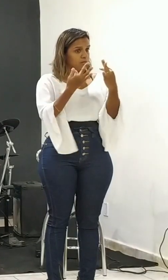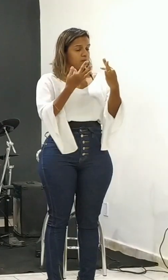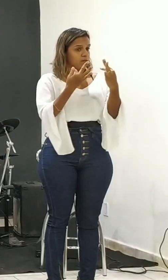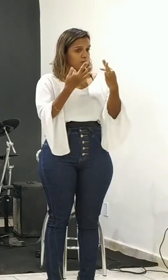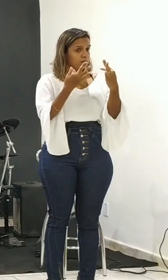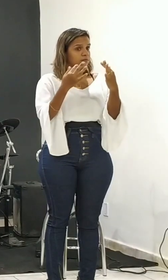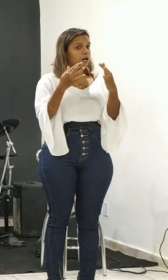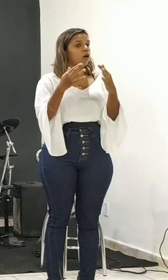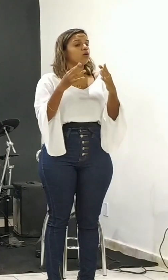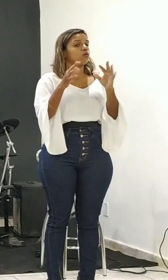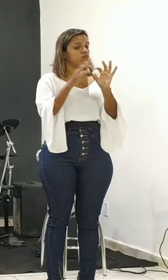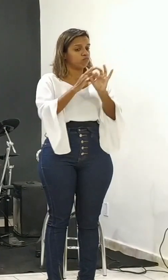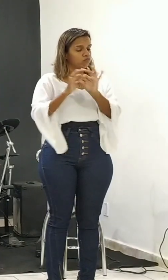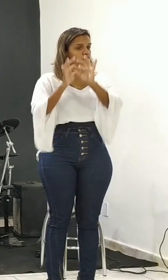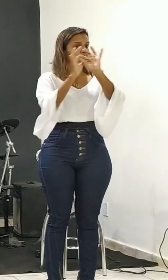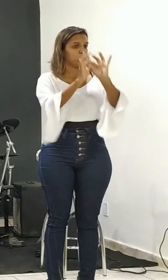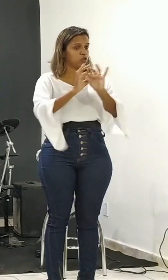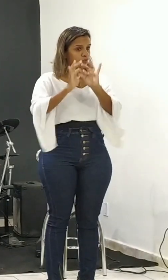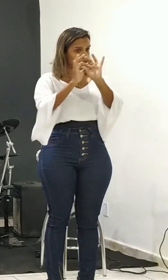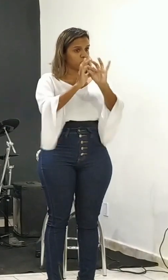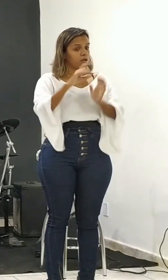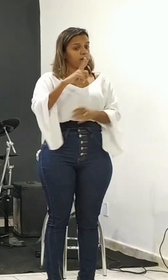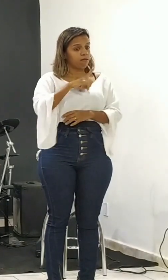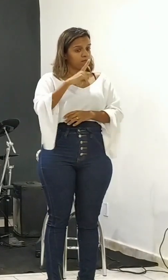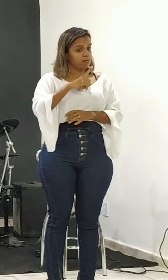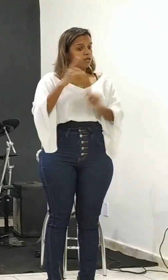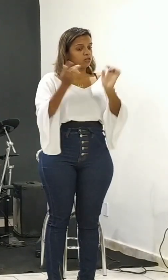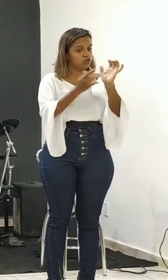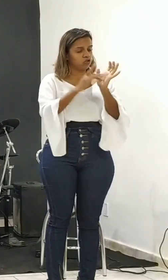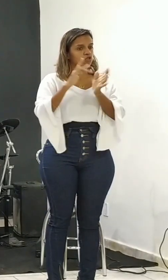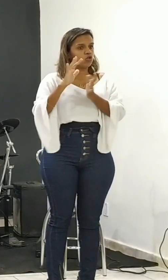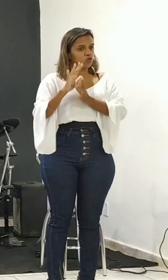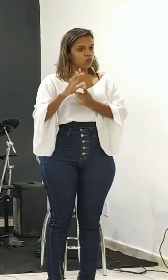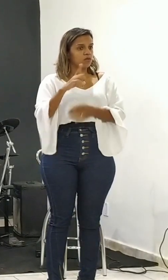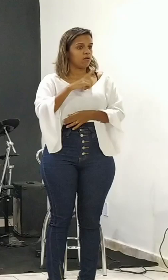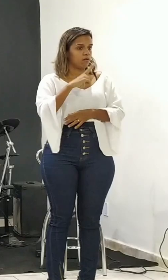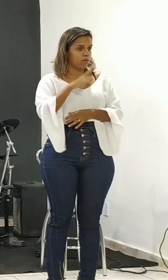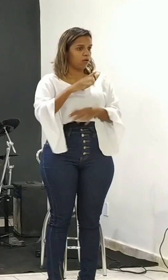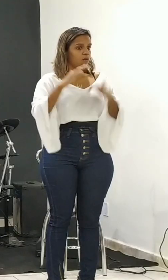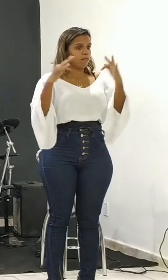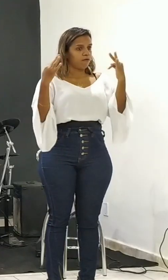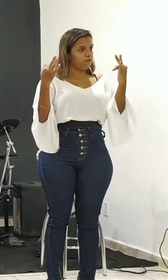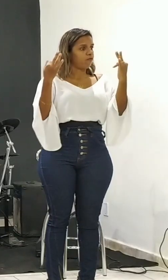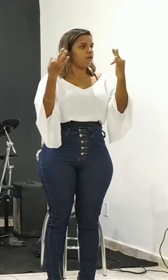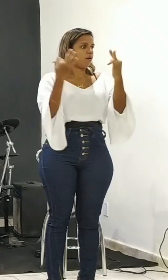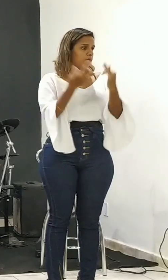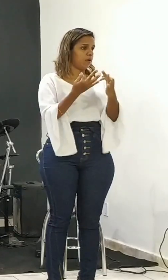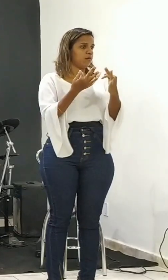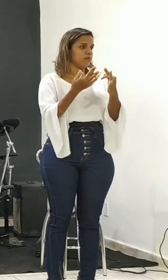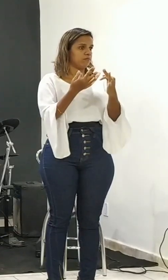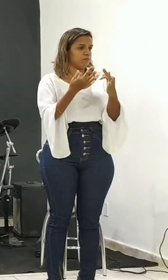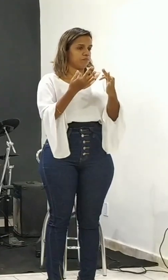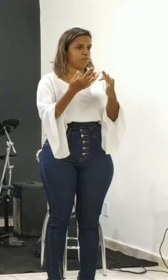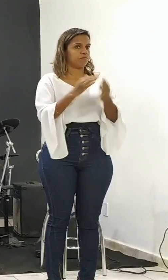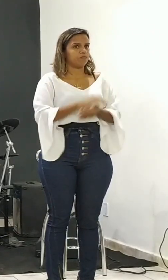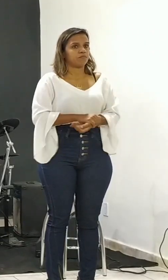irmãos. Quem tem Jesus tem uma família e está entre irmãos. Você pode dar uma salva de